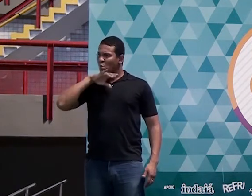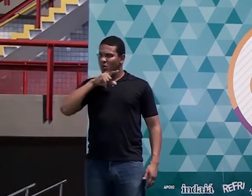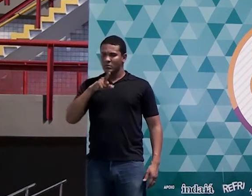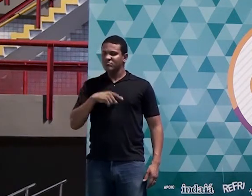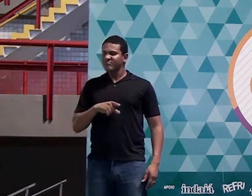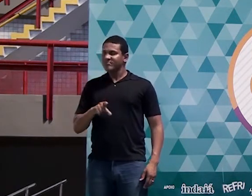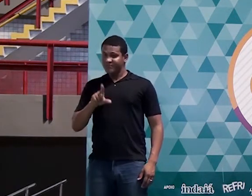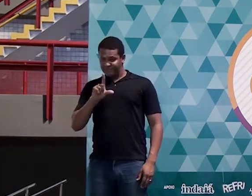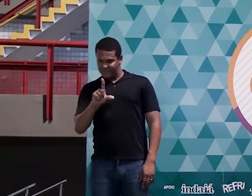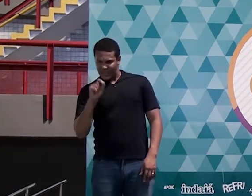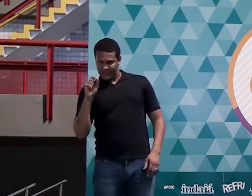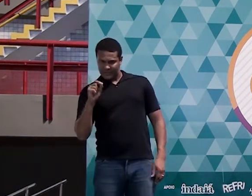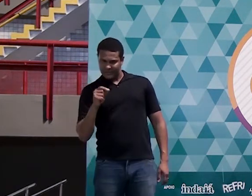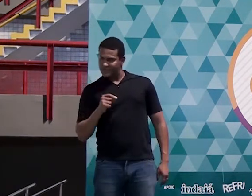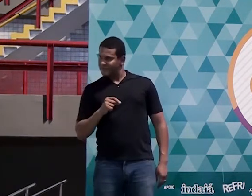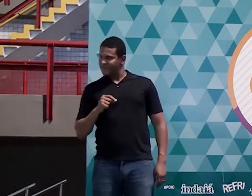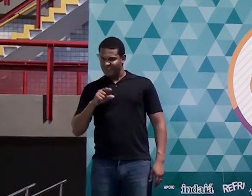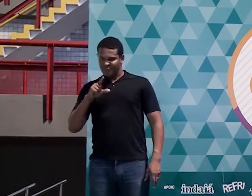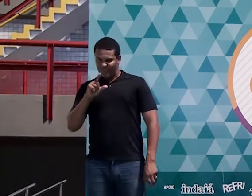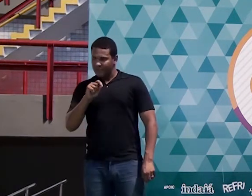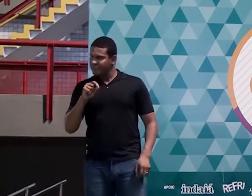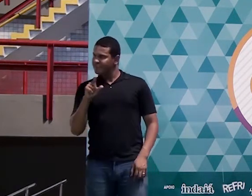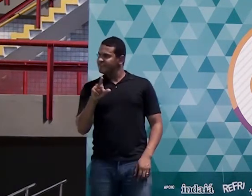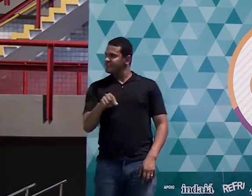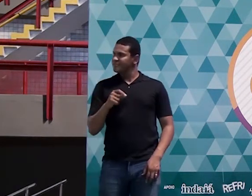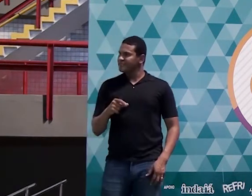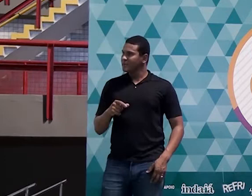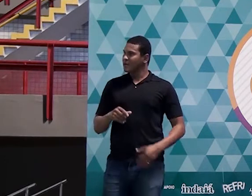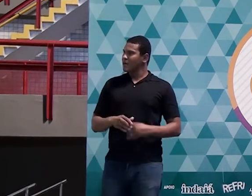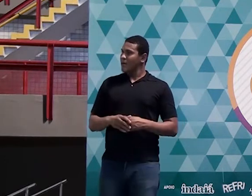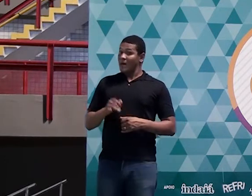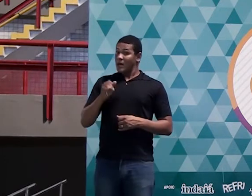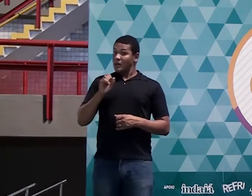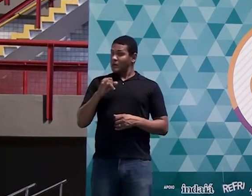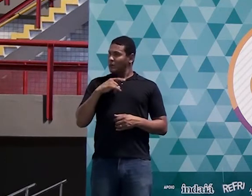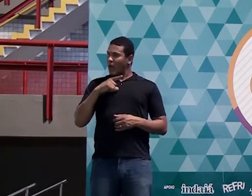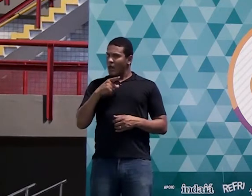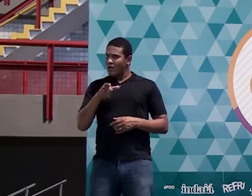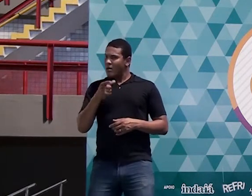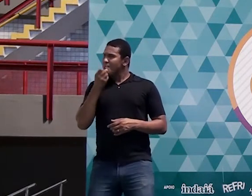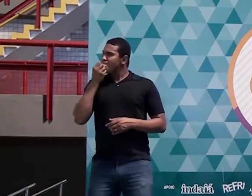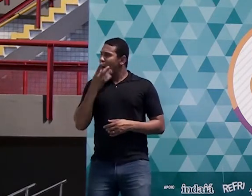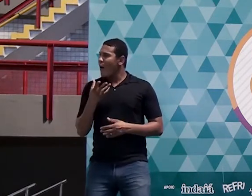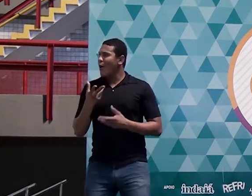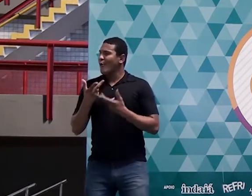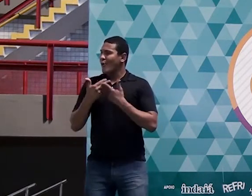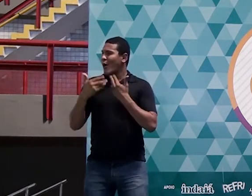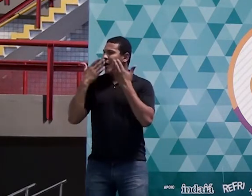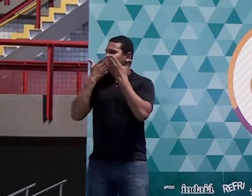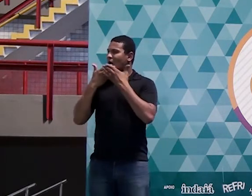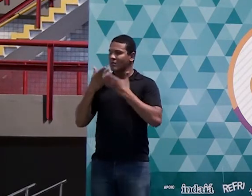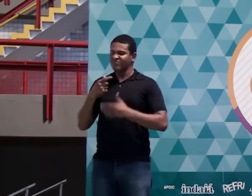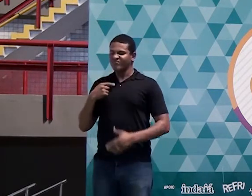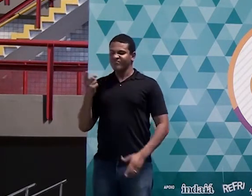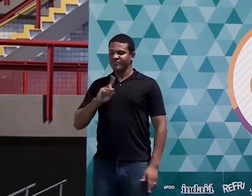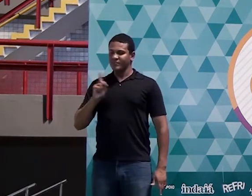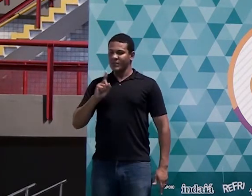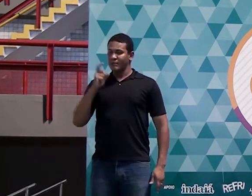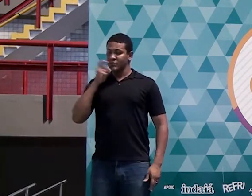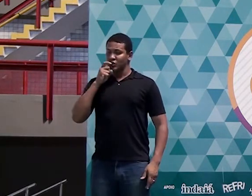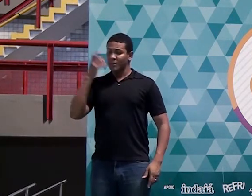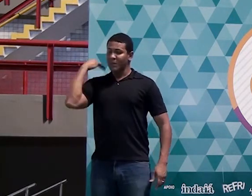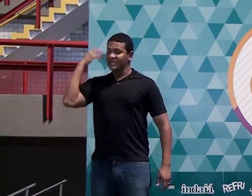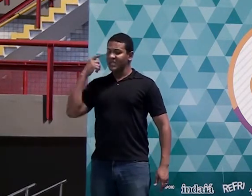benevolentes. Aí você é induzido a fazer o quê? Falso. E estava certo o item. Diga até o nome da